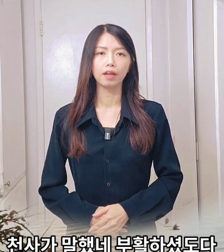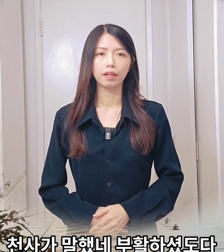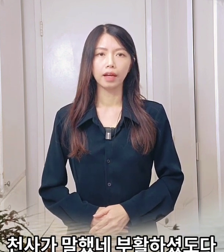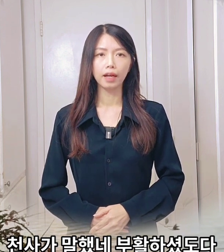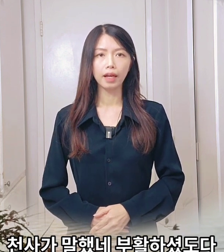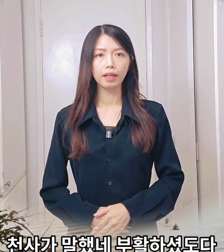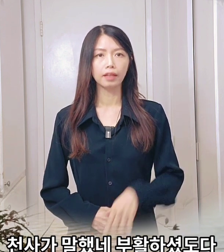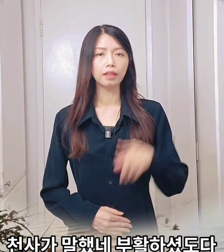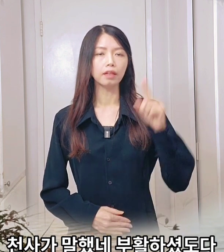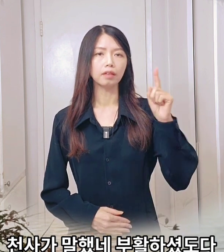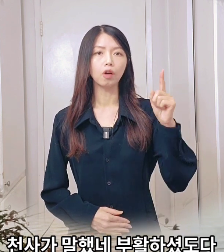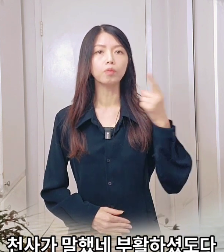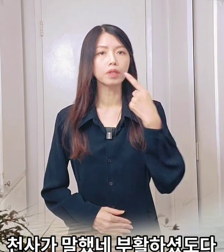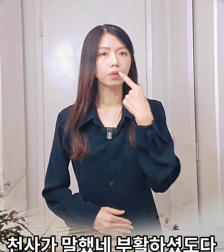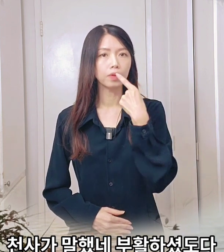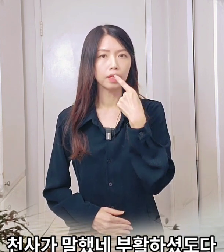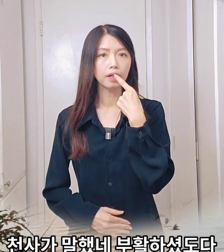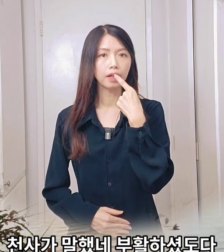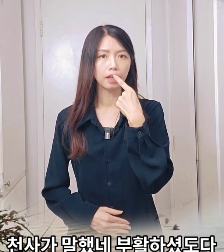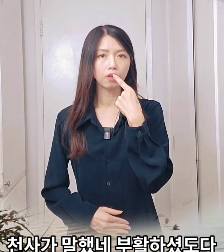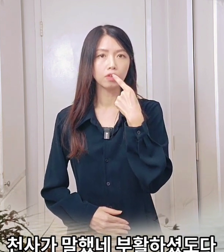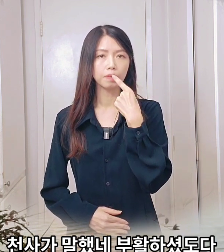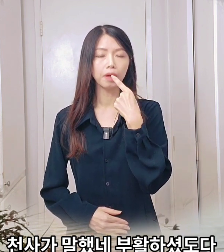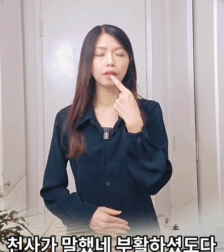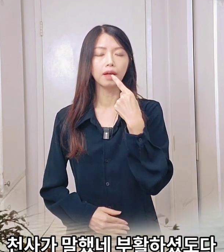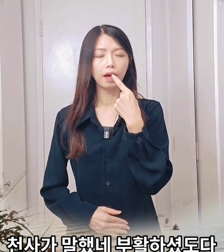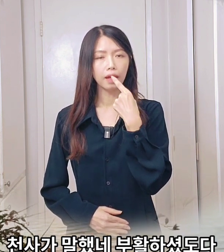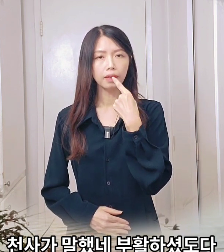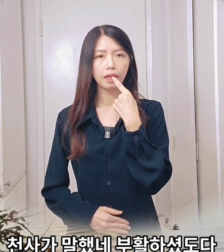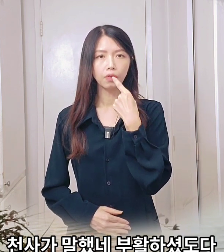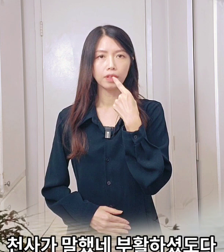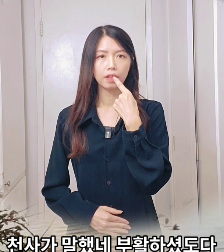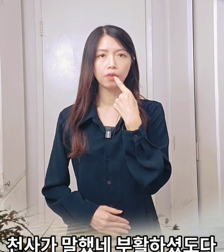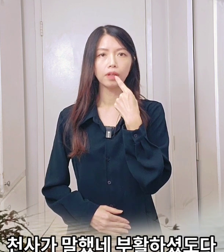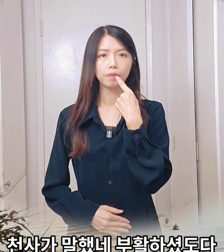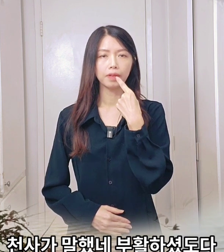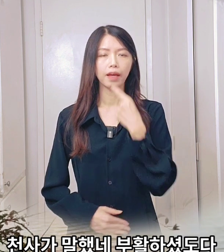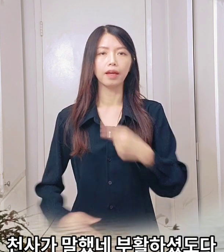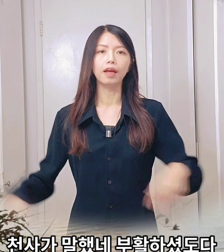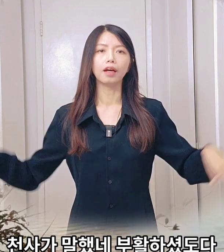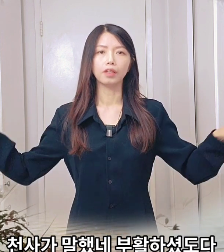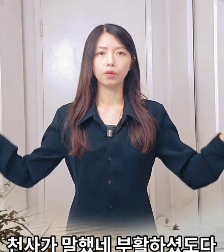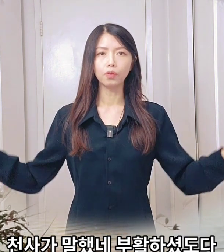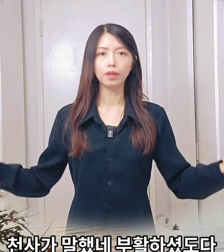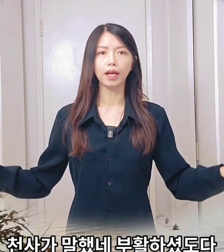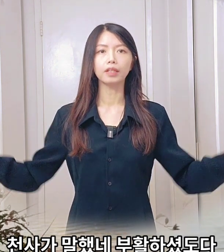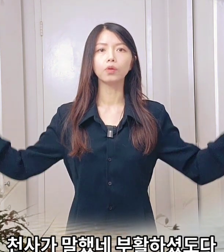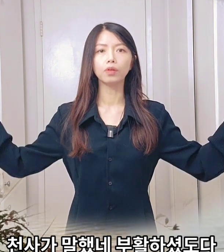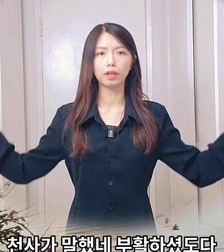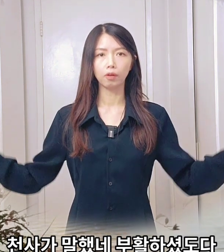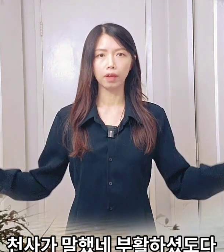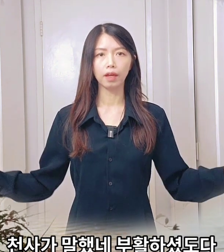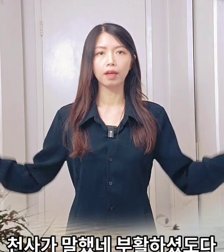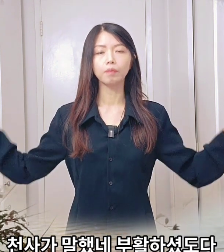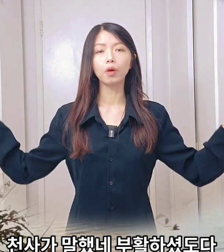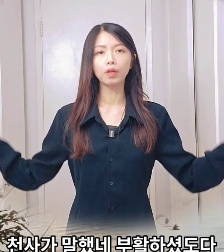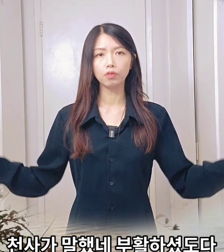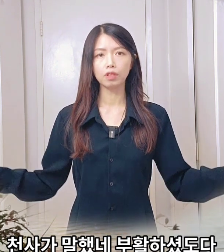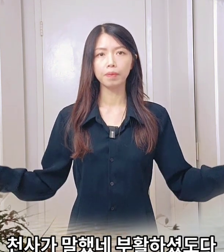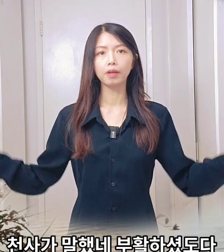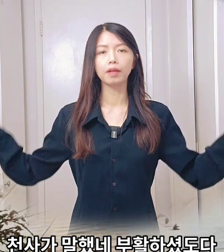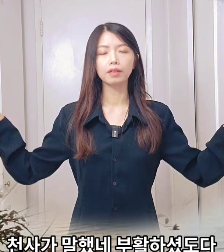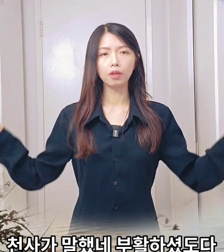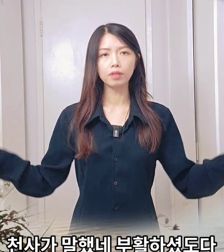되는데요. 일단 하야타는 검지로 이를 가리켜 주시면 하야타라고 한 데의 수어가 됩니다. 그리고 양손을 이렇게